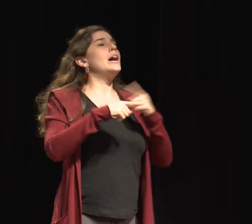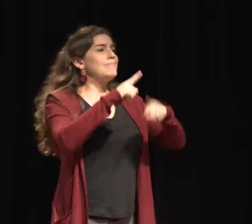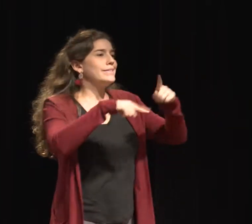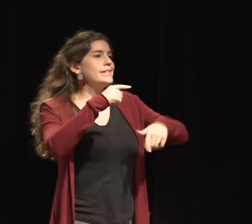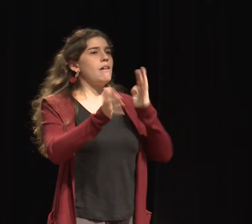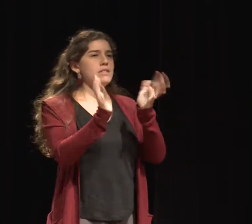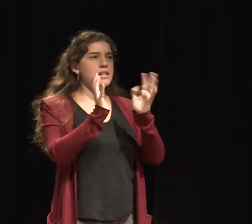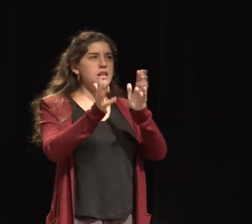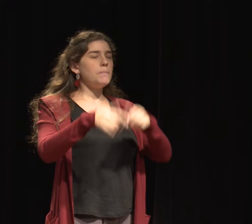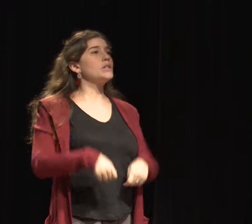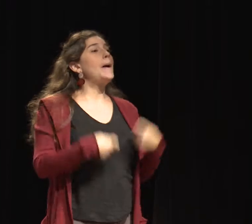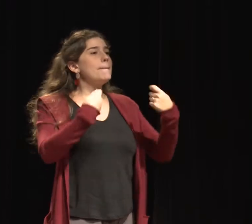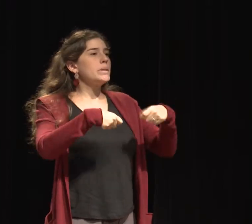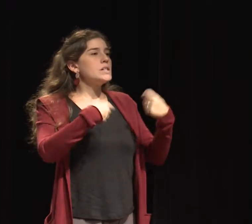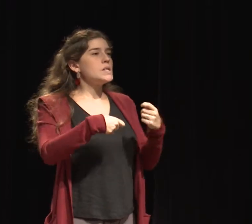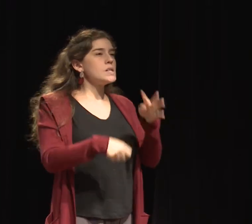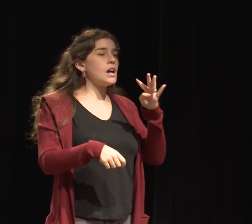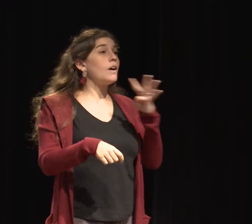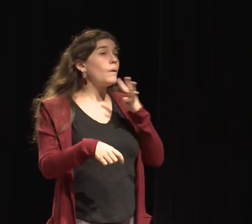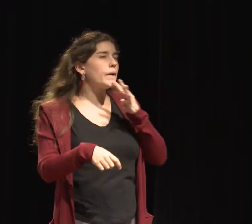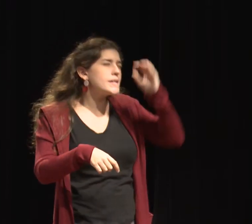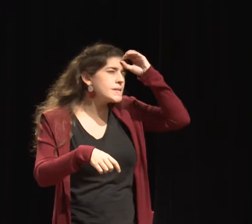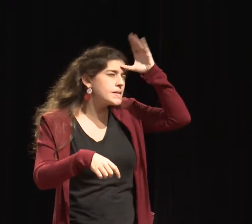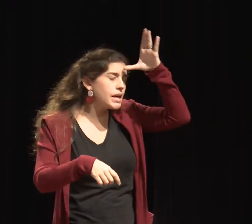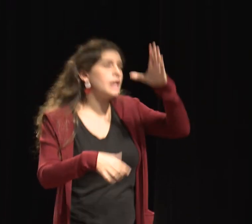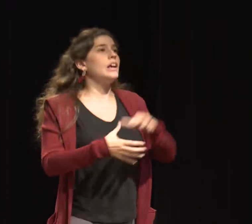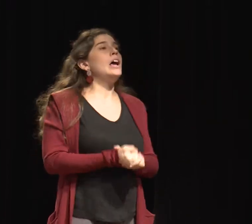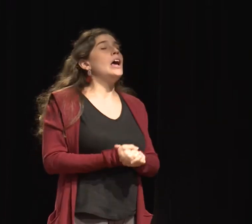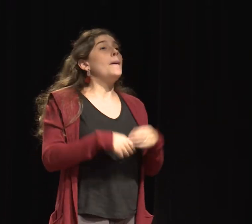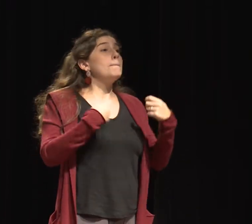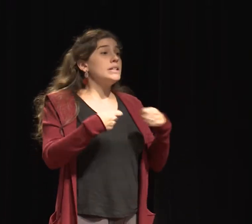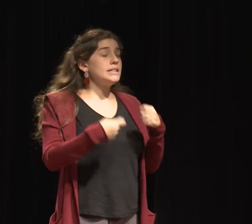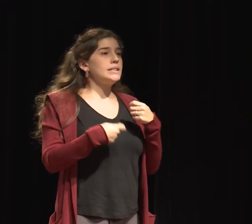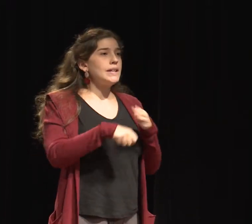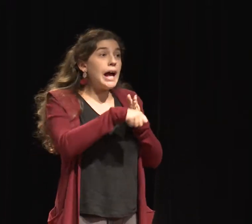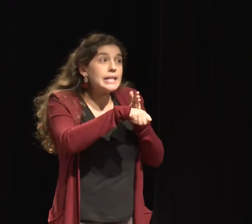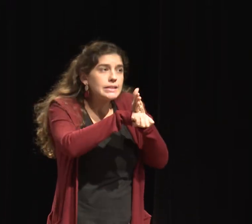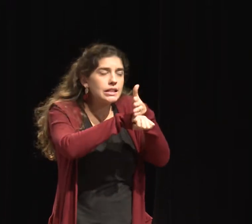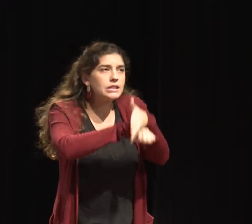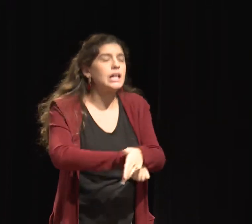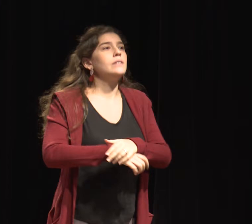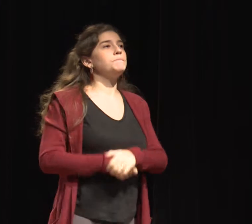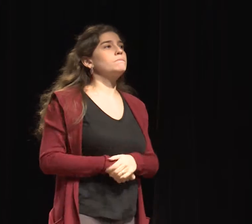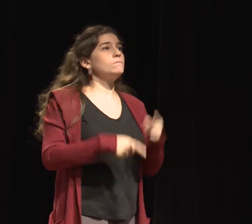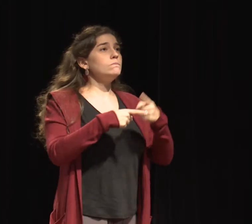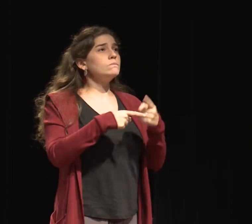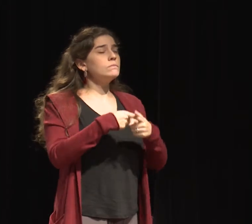Precisava estimular, né, a existência desses materiais em Libras, estimular o conhecimento deles, para eles